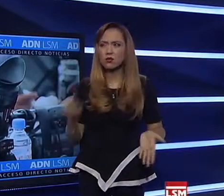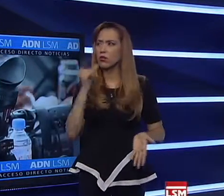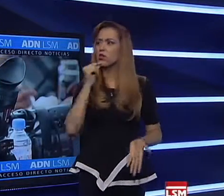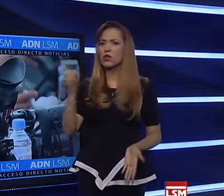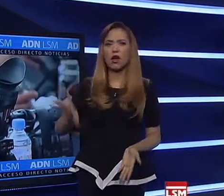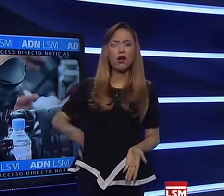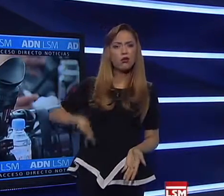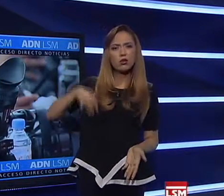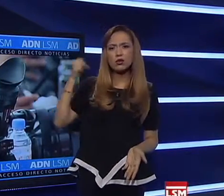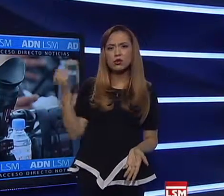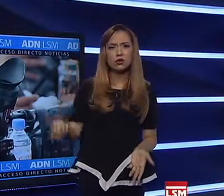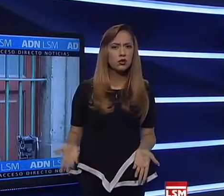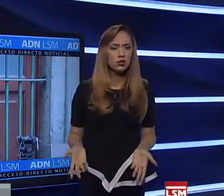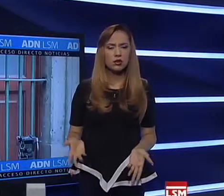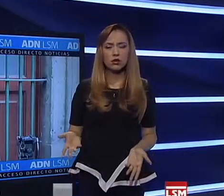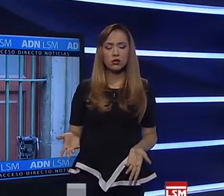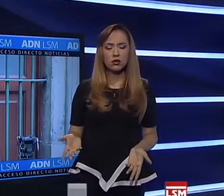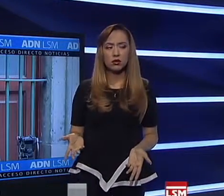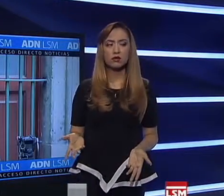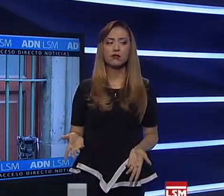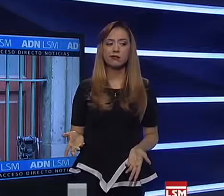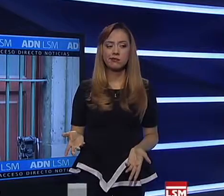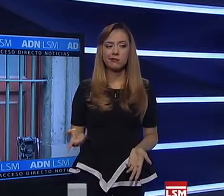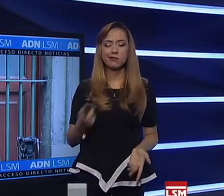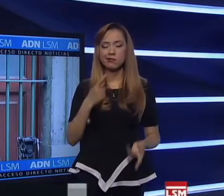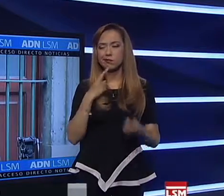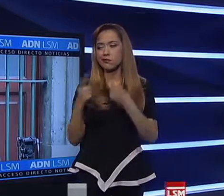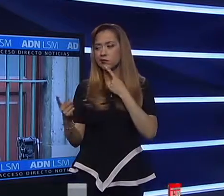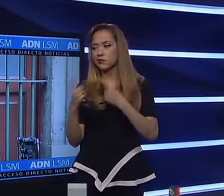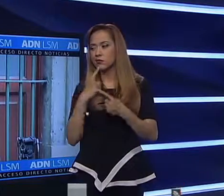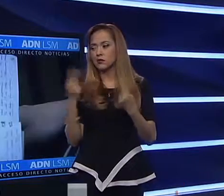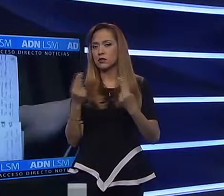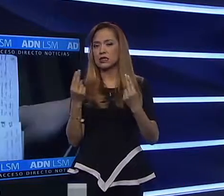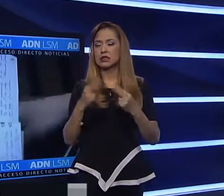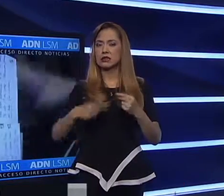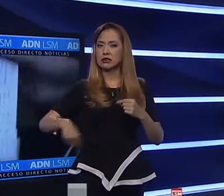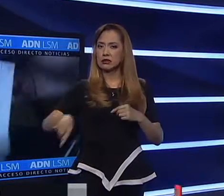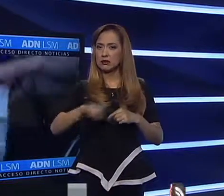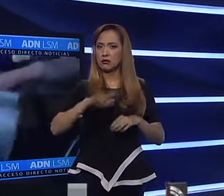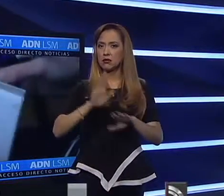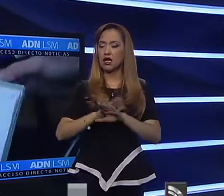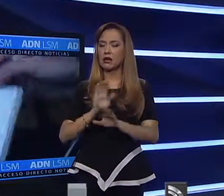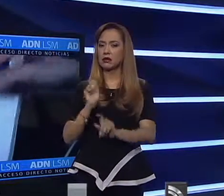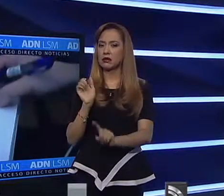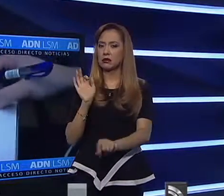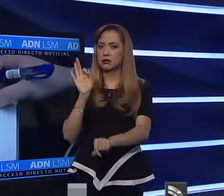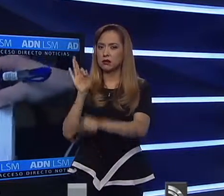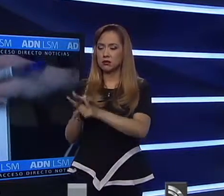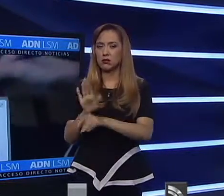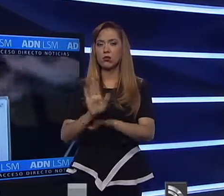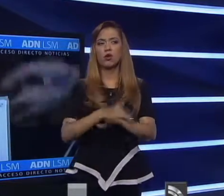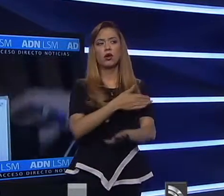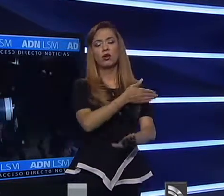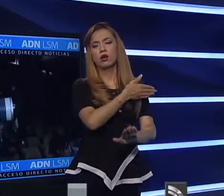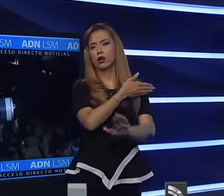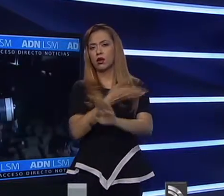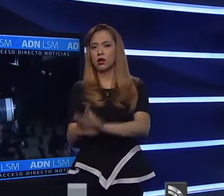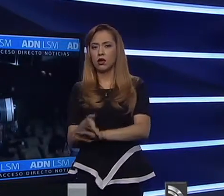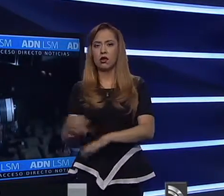Asunto que permitirá sentar precedente para dar mayor seguridad a las víctimas de delitos cometidos en su contra por el hecho de ser periodistas